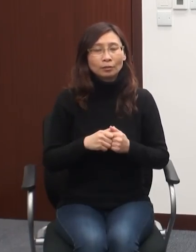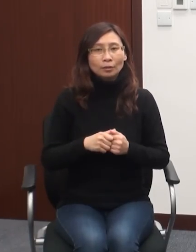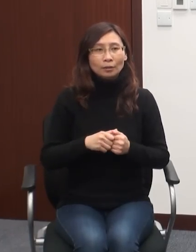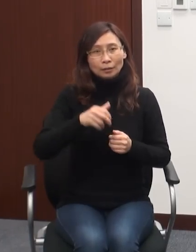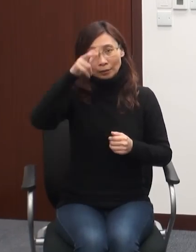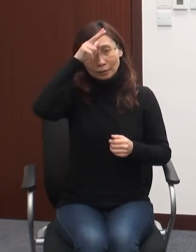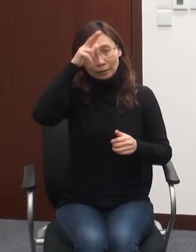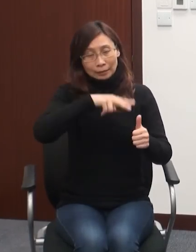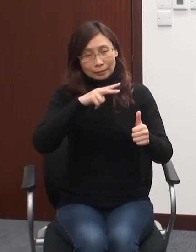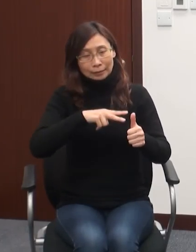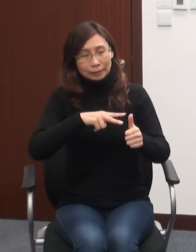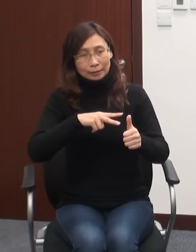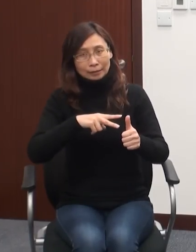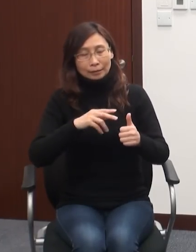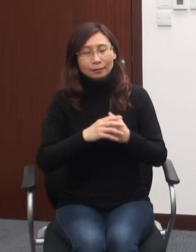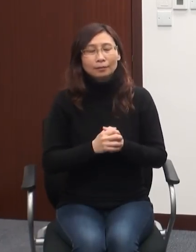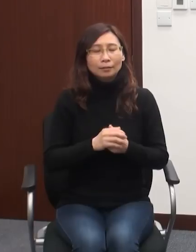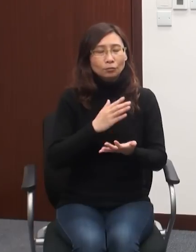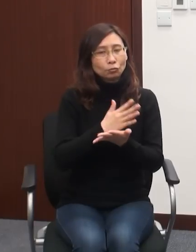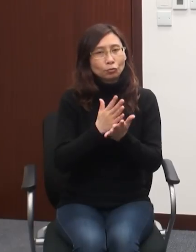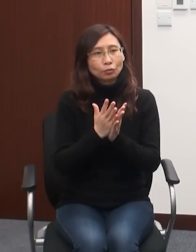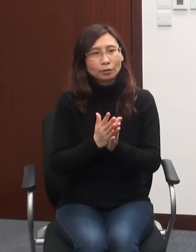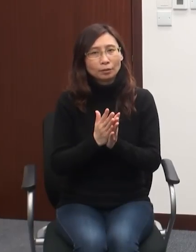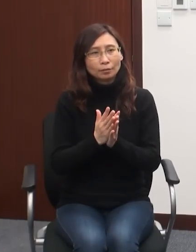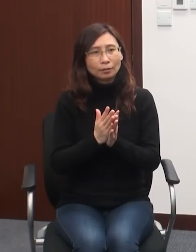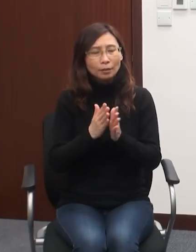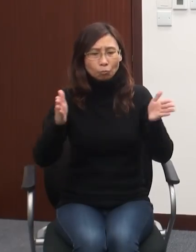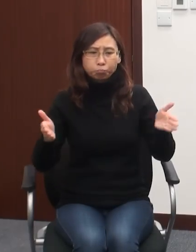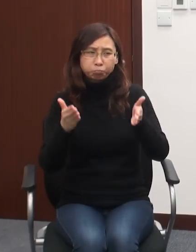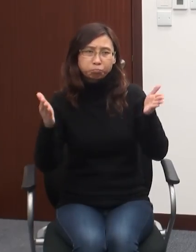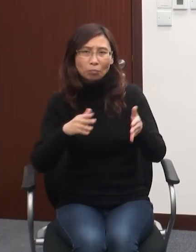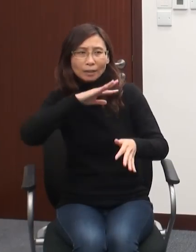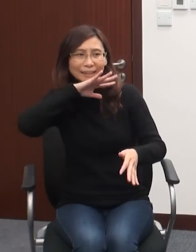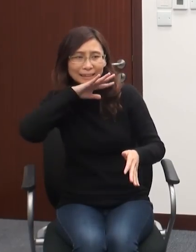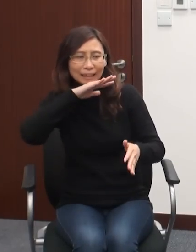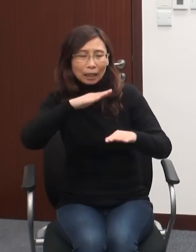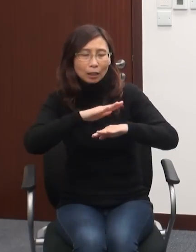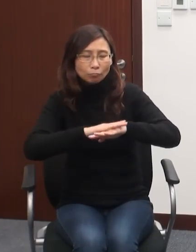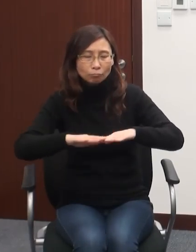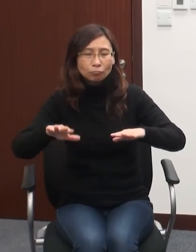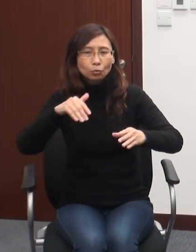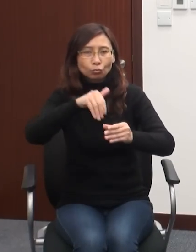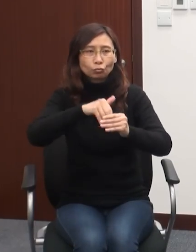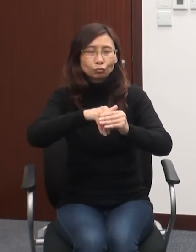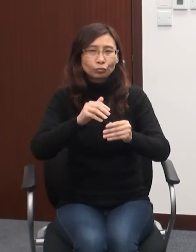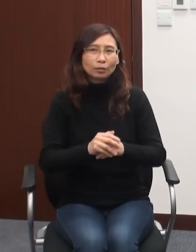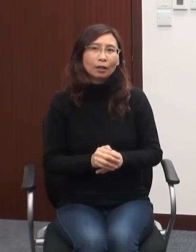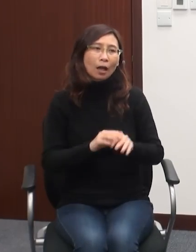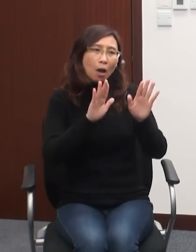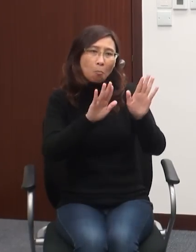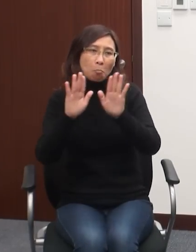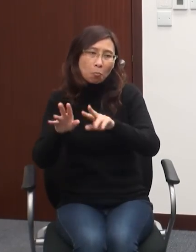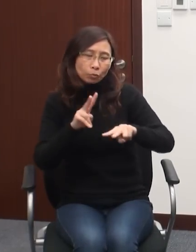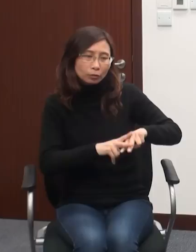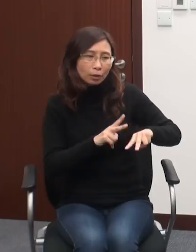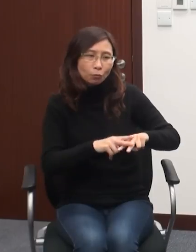政治資本同埋佢嘅光環咧，係促成咗假普選啊嘛。係 咯。 咁即係話為共產黨解決咗一個佢哋解決唔到嘅難題